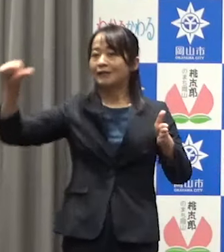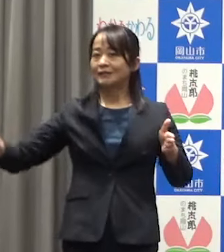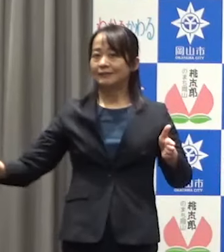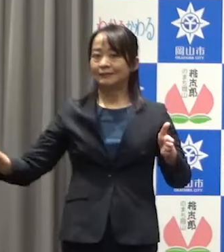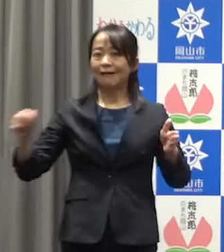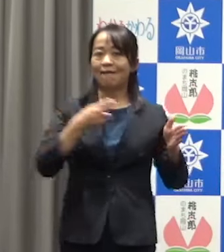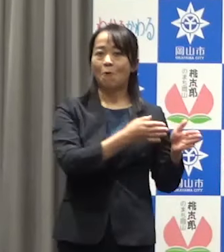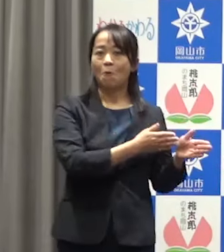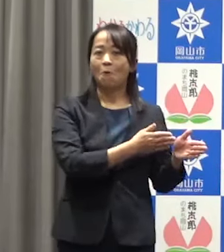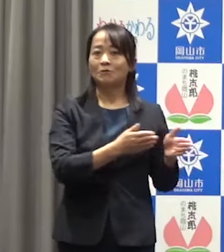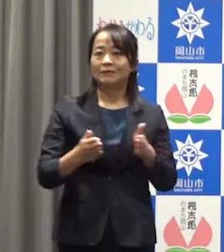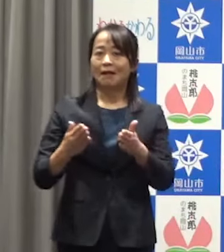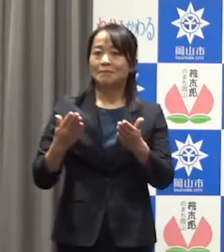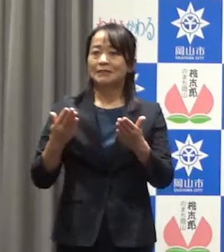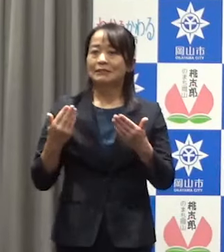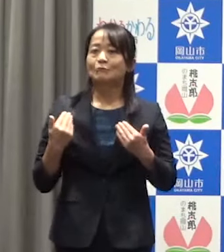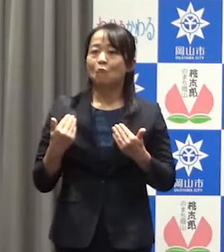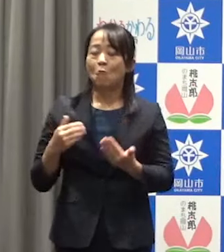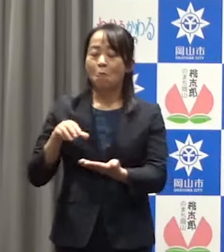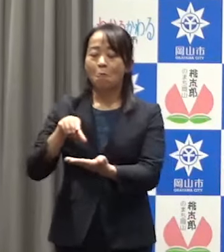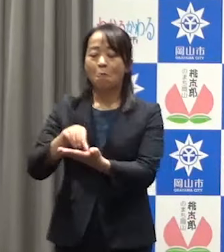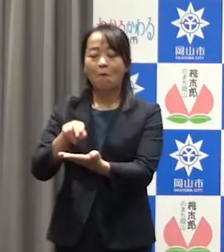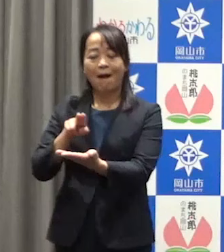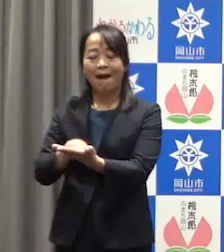たと思います。